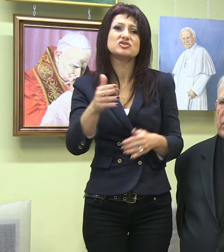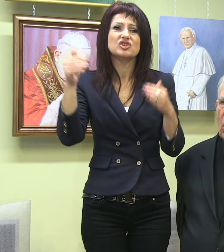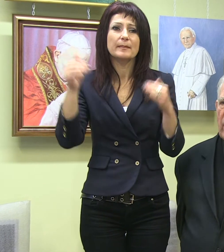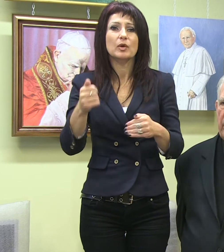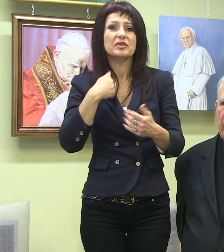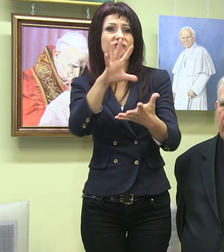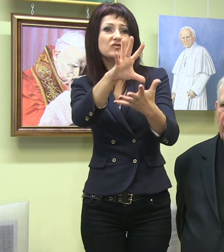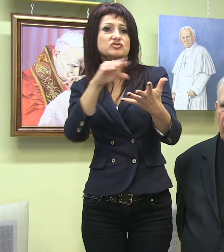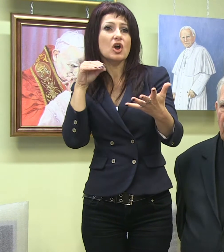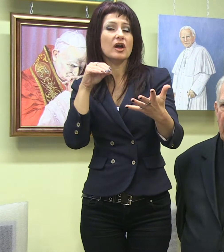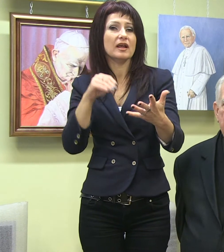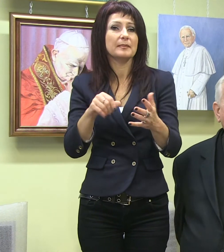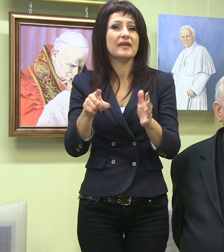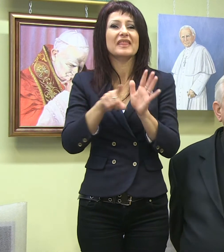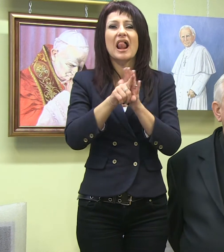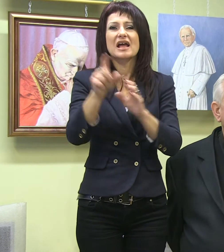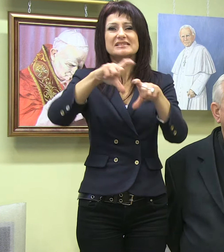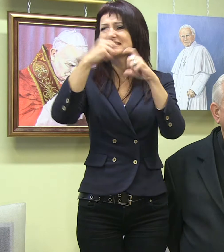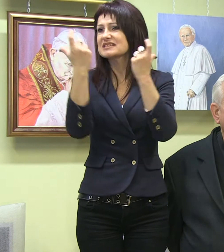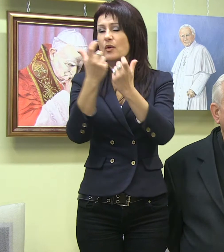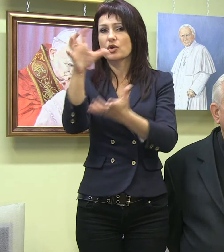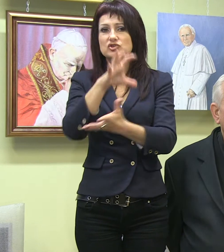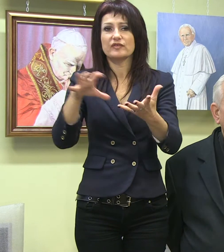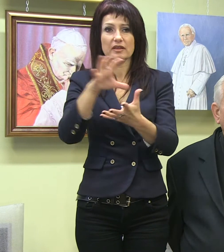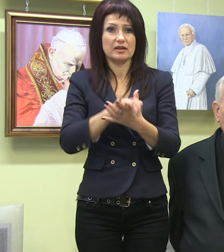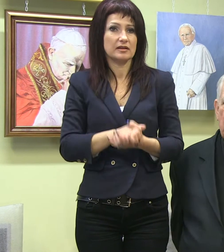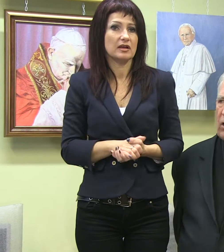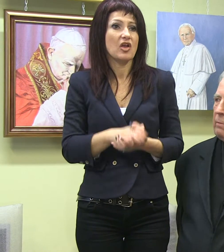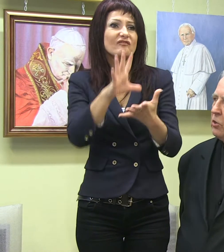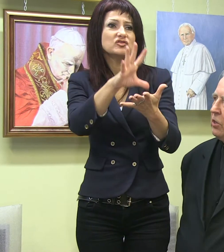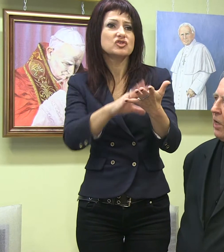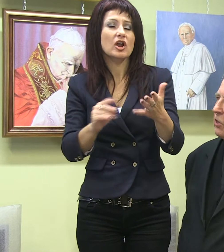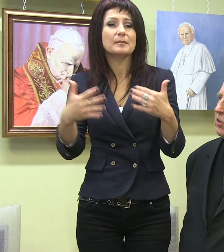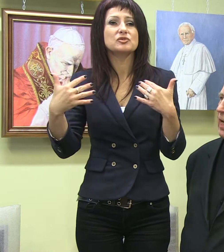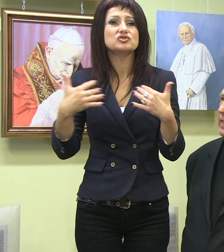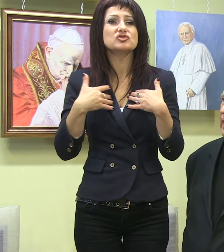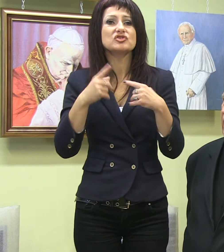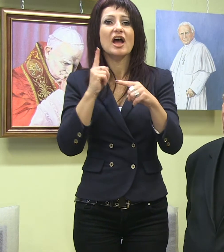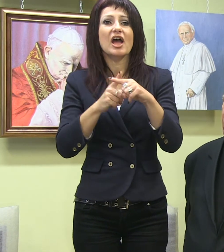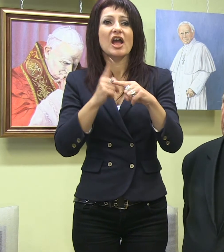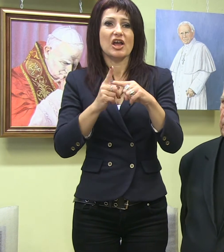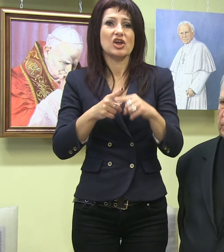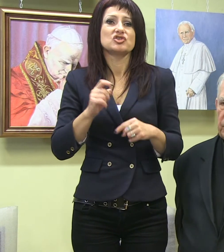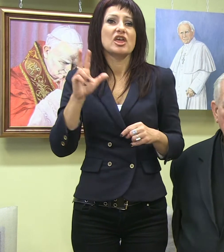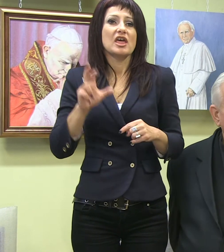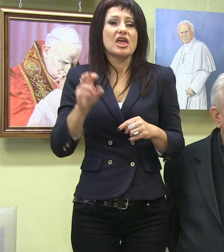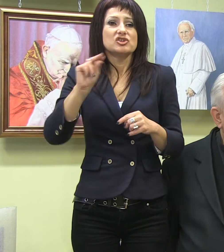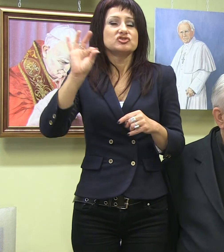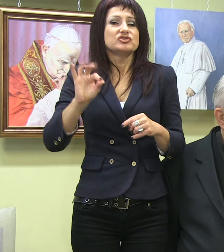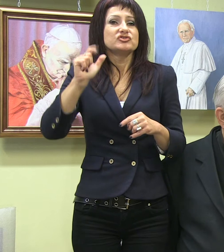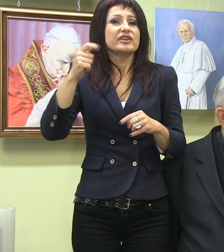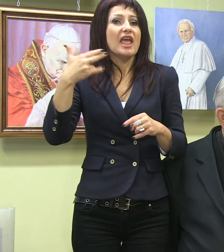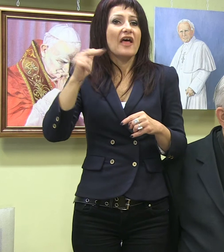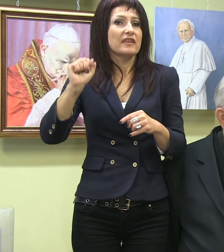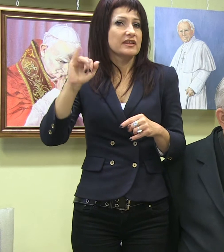być wzorem dla całego świata, wzorem życia chrześcijańskiego.